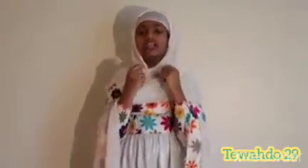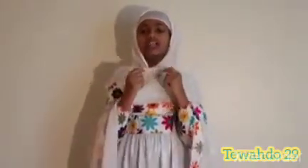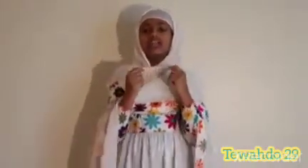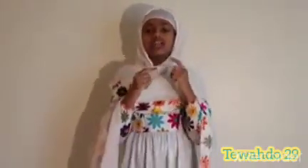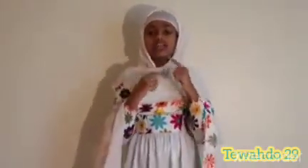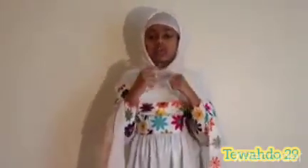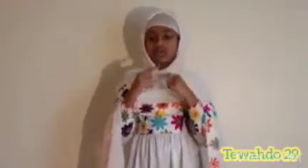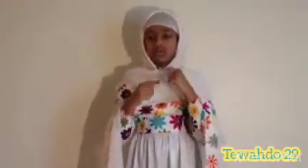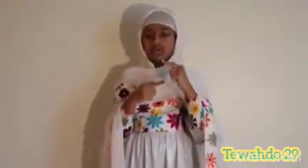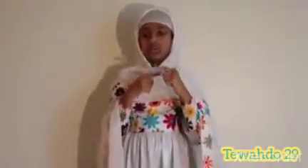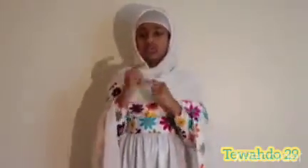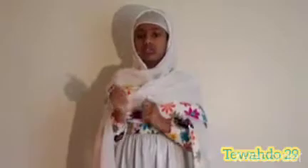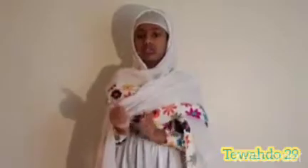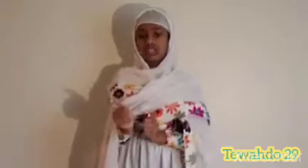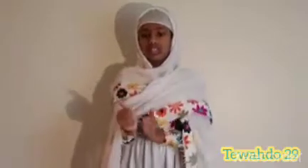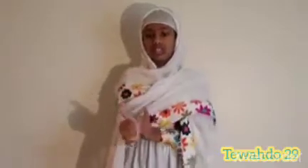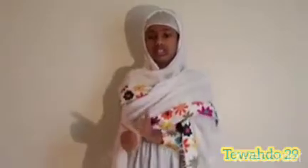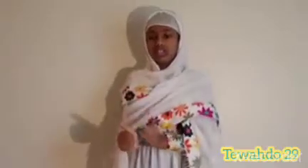እያለቀሱለት ሄዱ